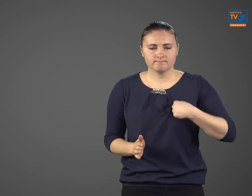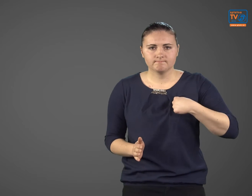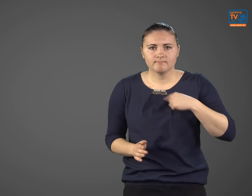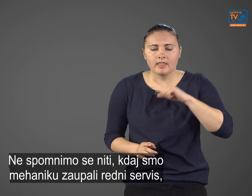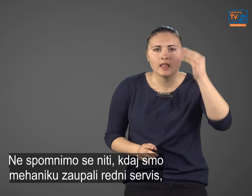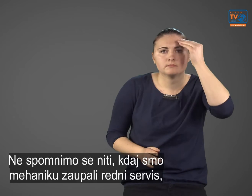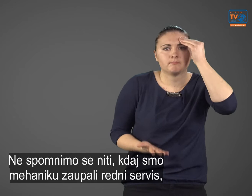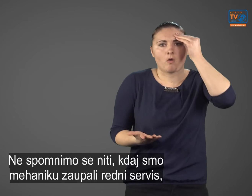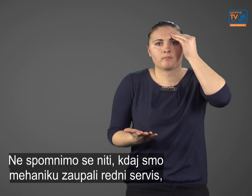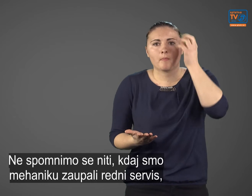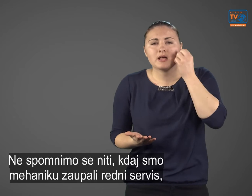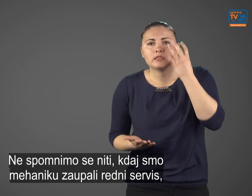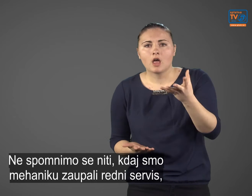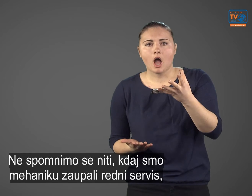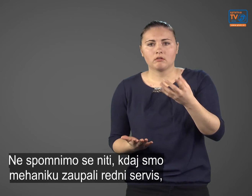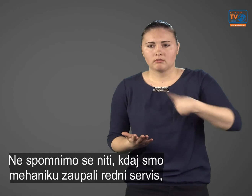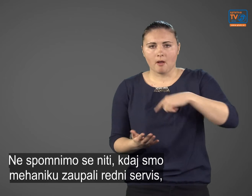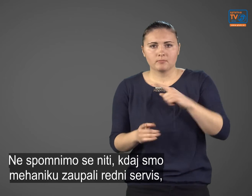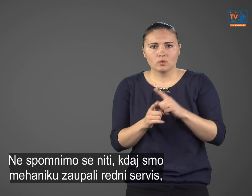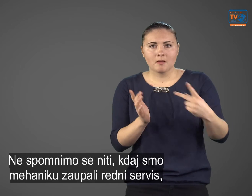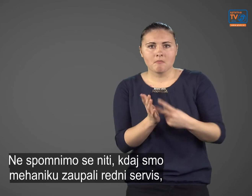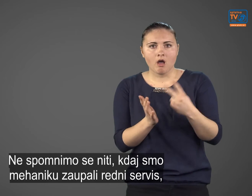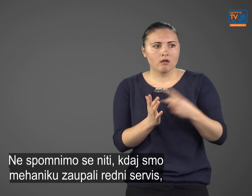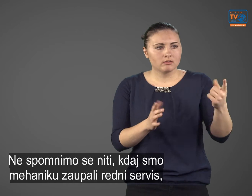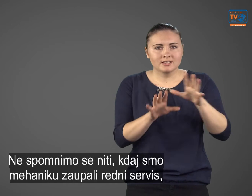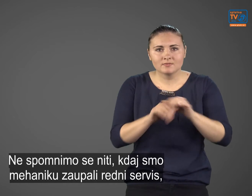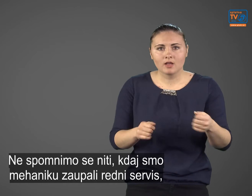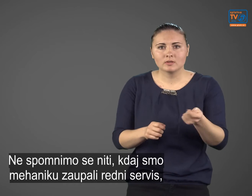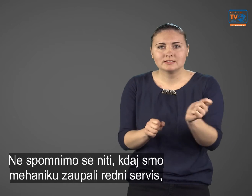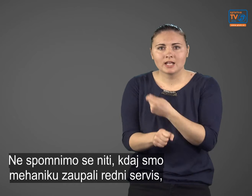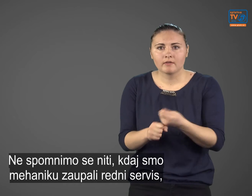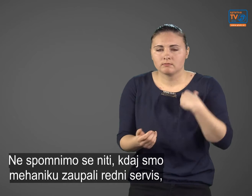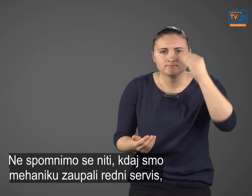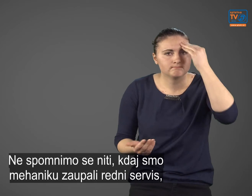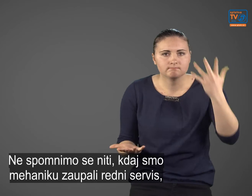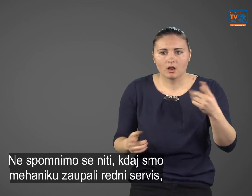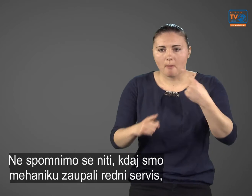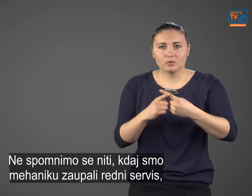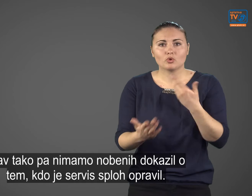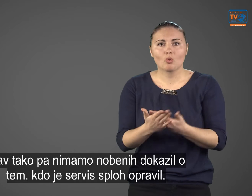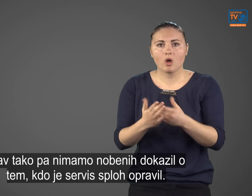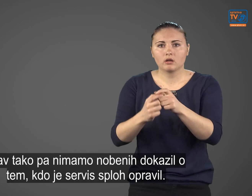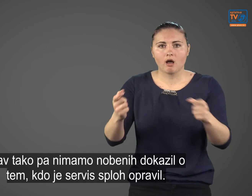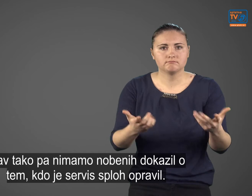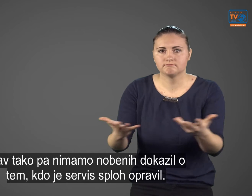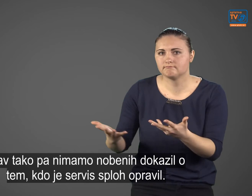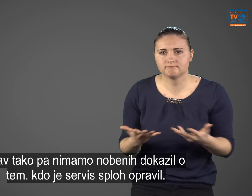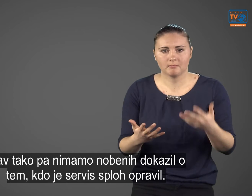Ne spomnimo se niti, kdaj nam je mehanik izvedel redni servis, prav tako pa nimamo nobenih dokazil, da smo bili pri tem